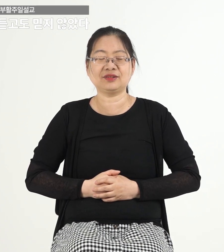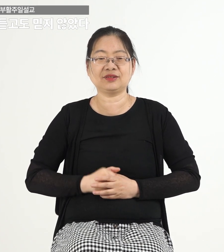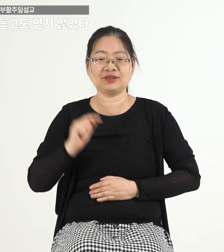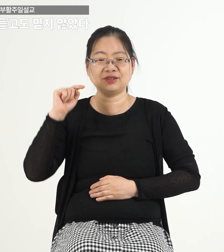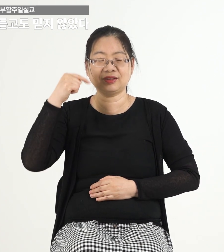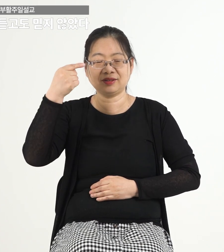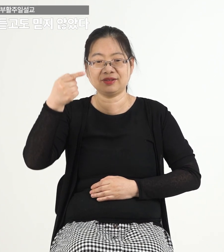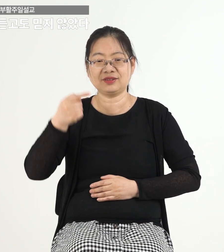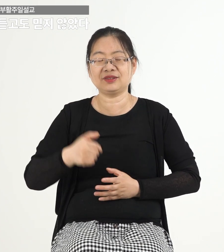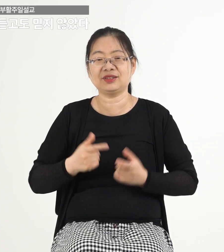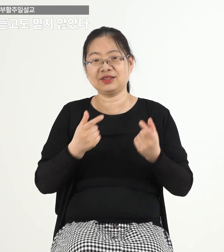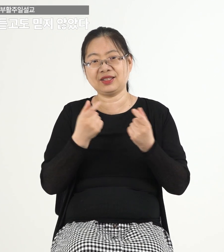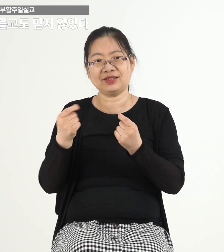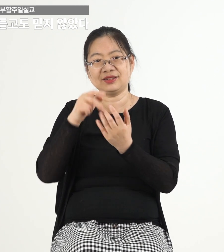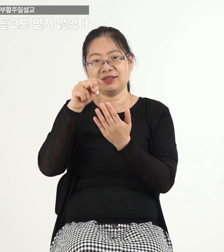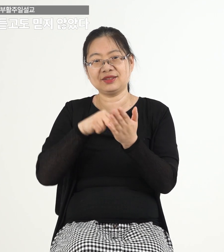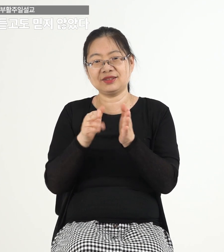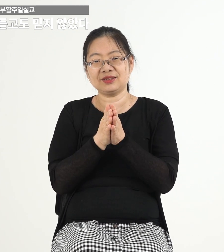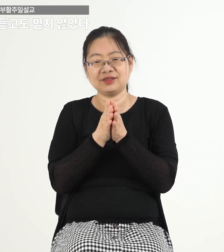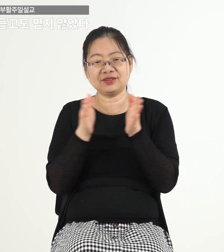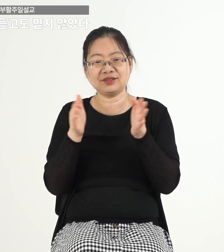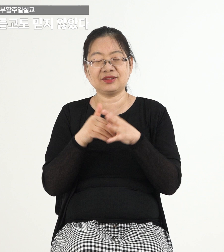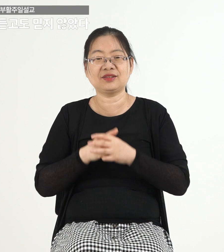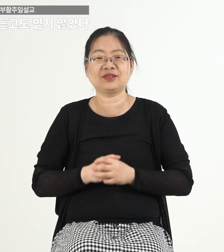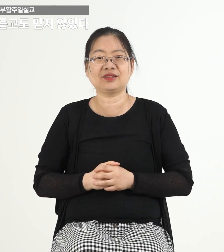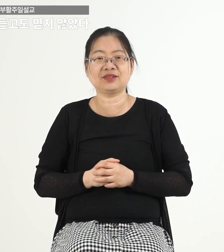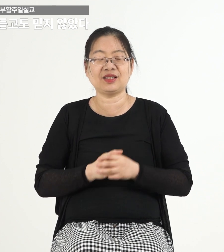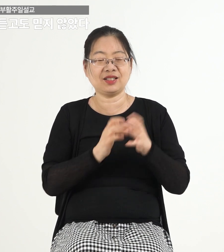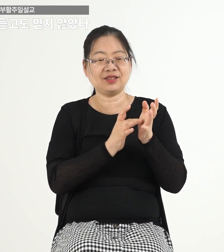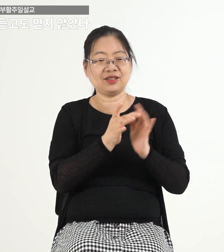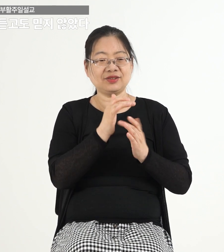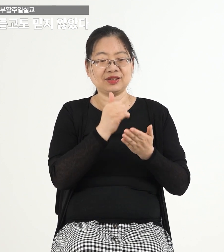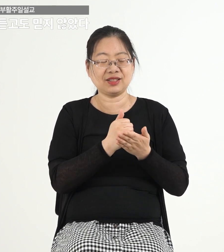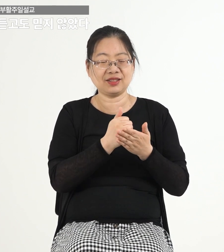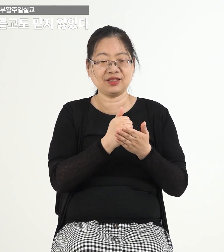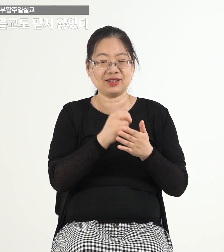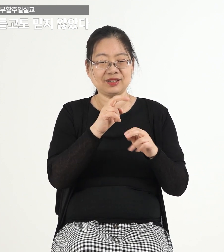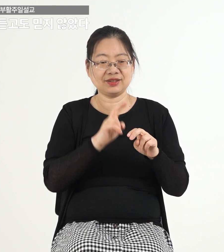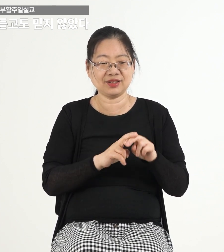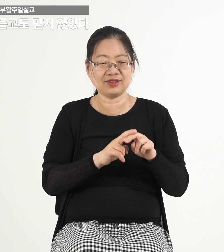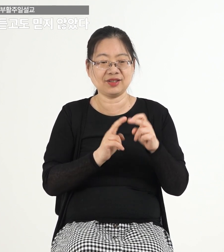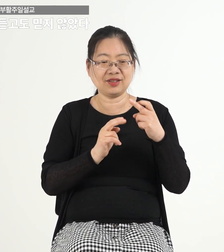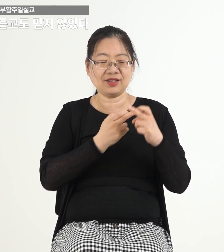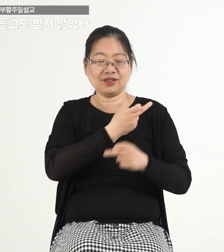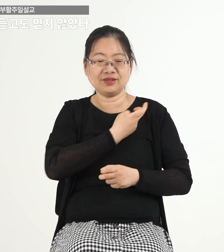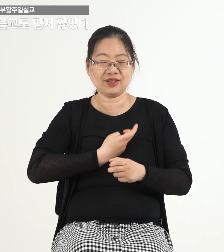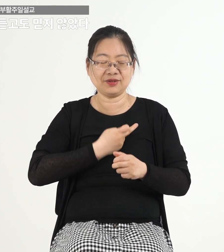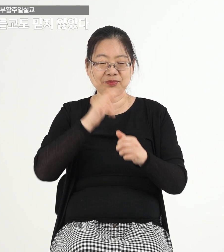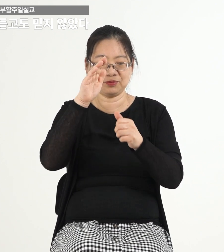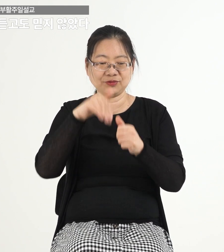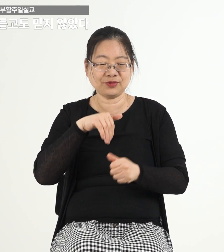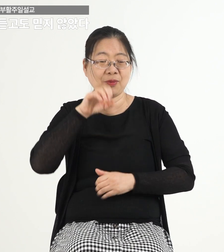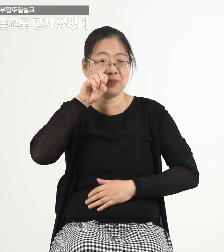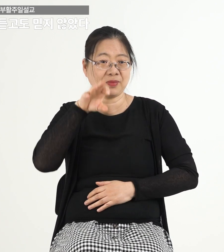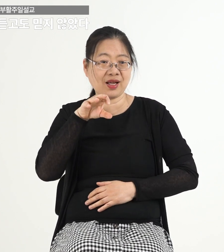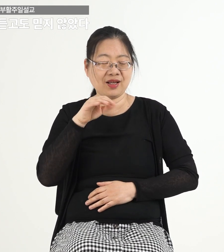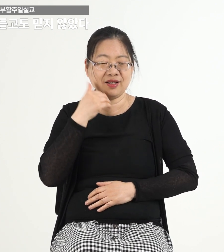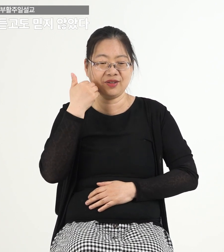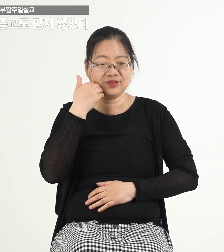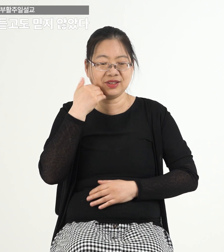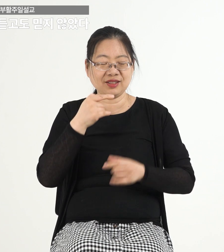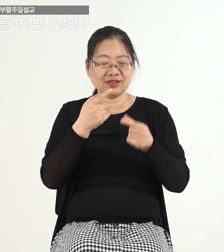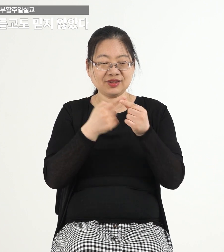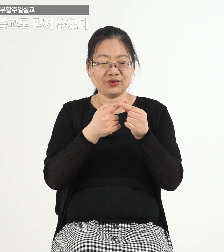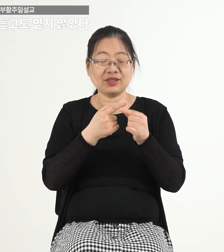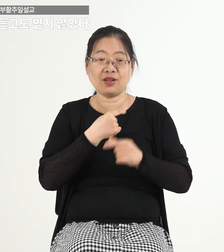절을 볼까요? 다 같이 시작. 예수께서 앉으사 12제자를 불러서 이르시되 누구든지